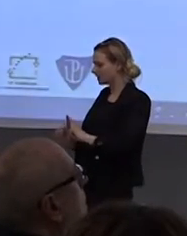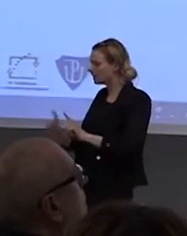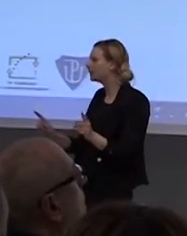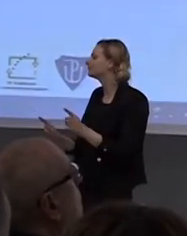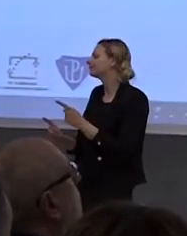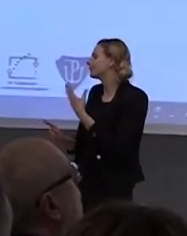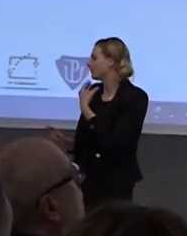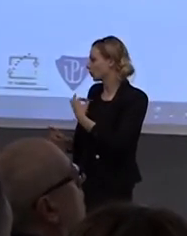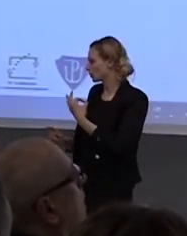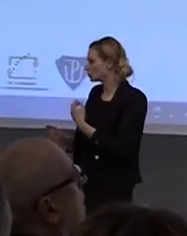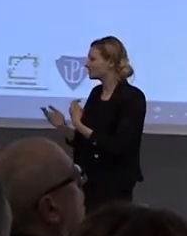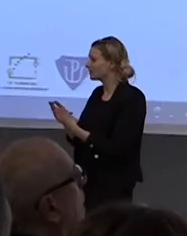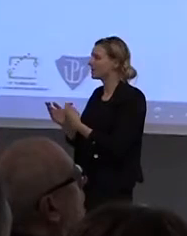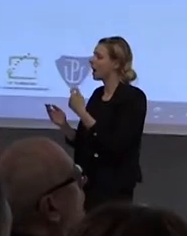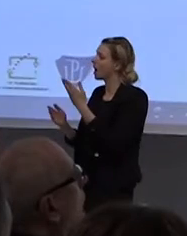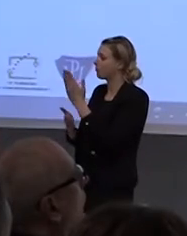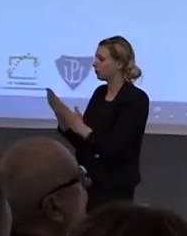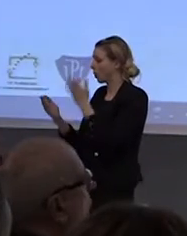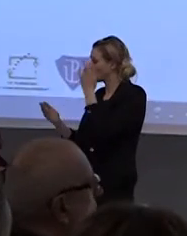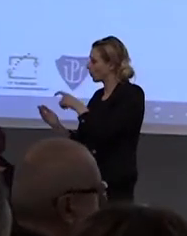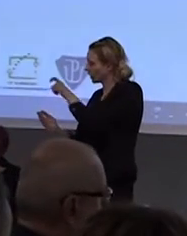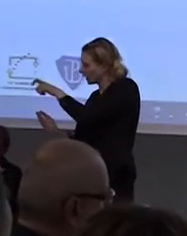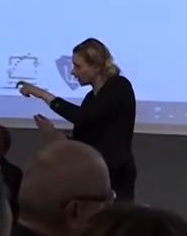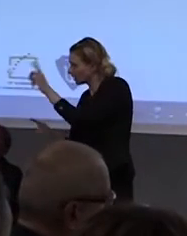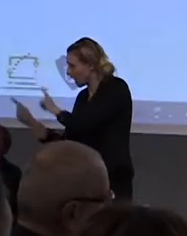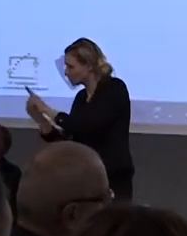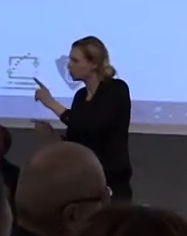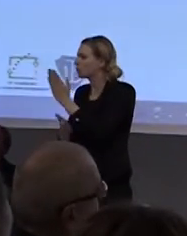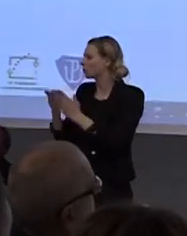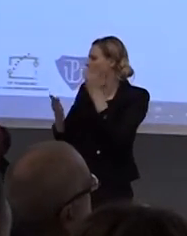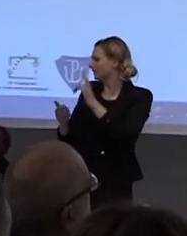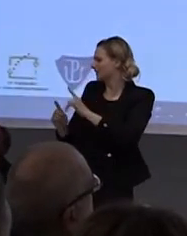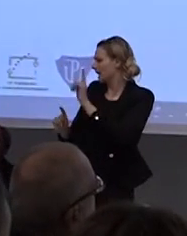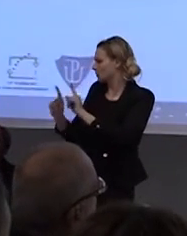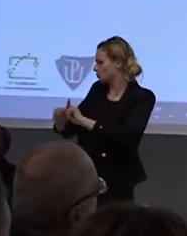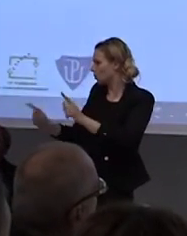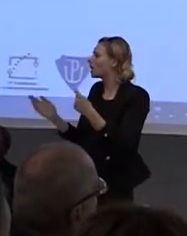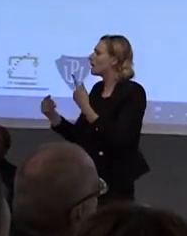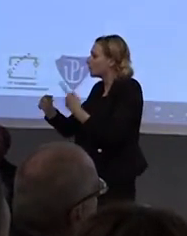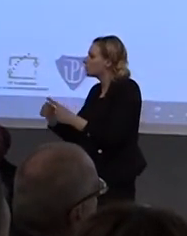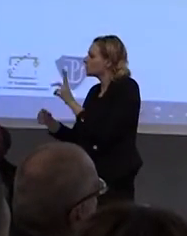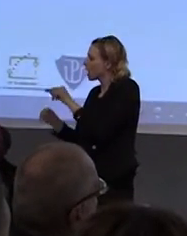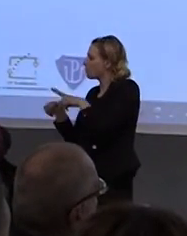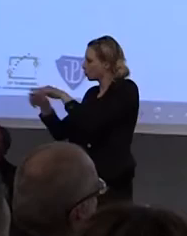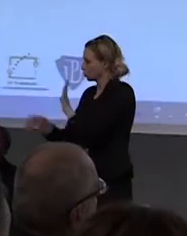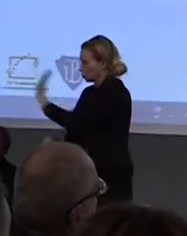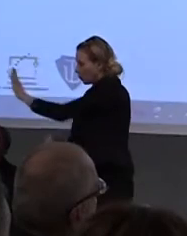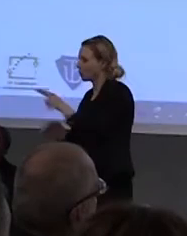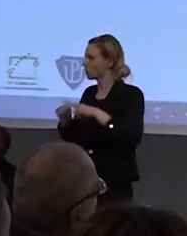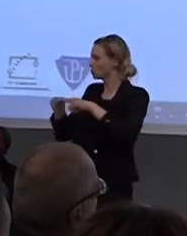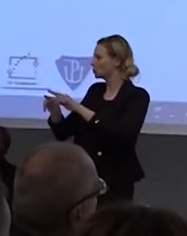je příliš mnoho i různých způsobů, jak vůbec se díváme na to, jakým způsobem lidem pomoci.